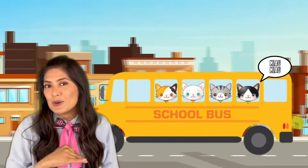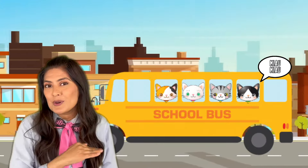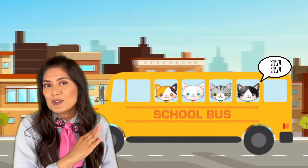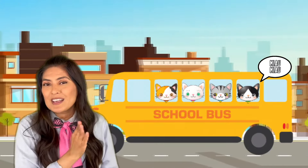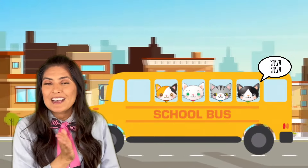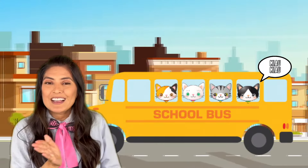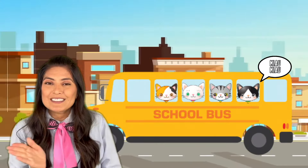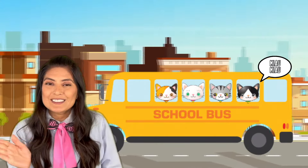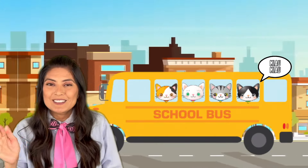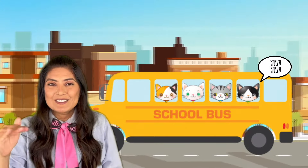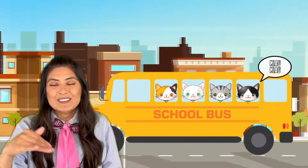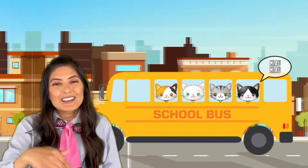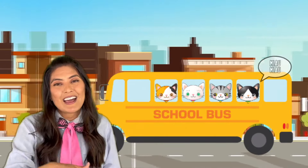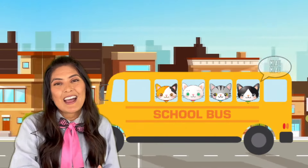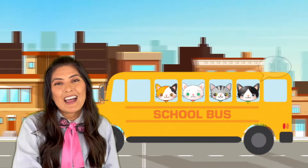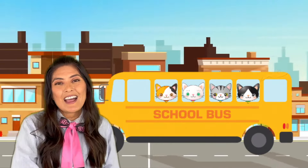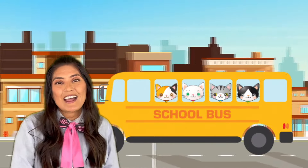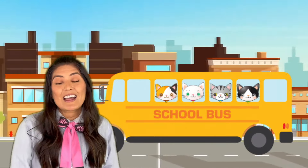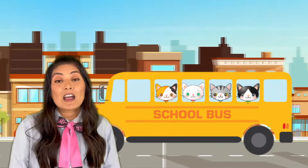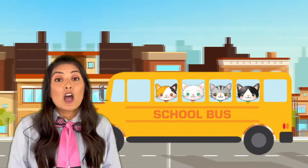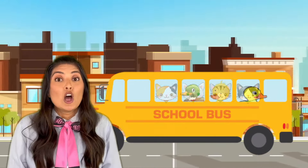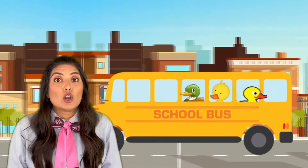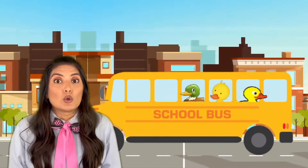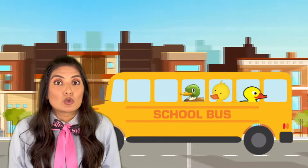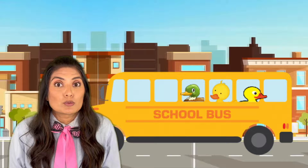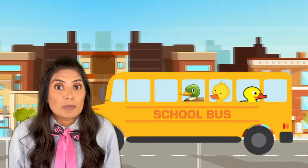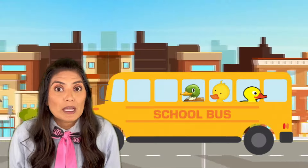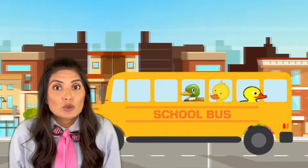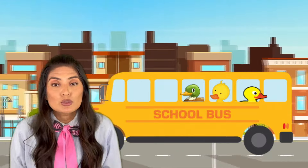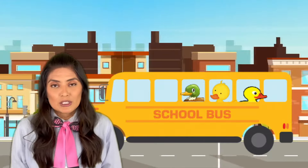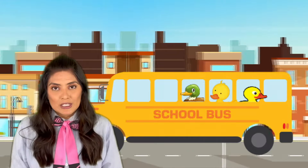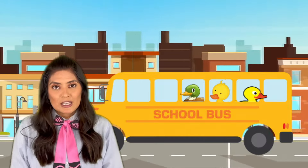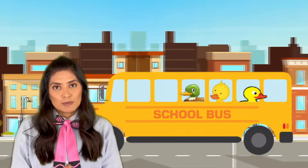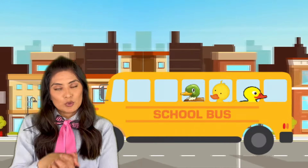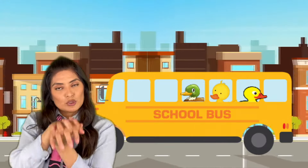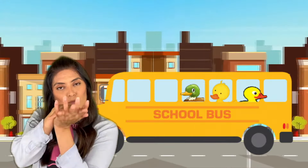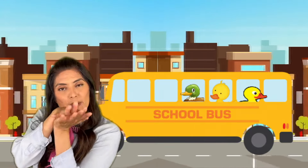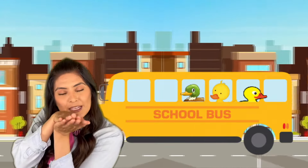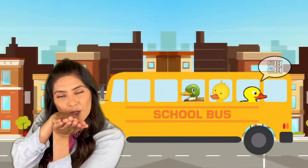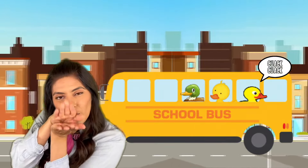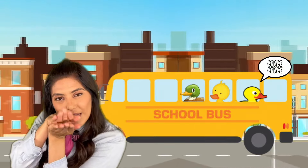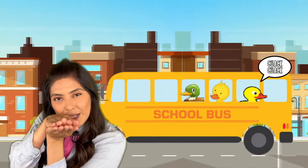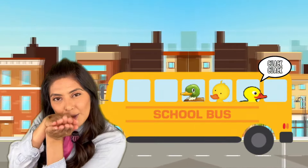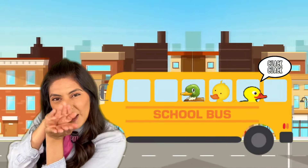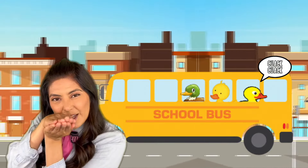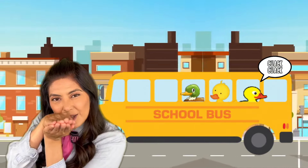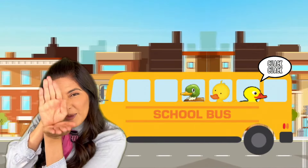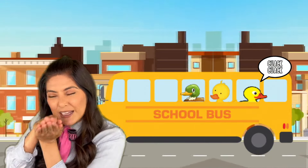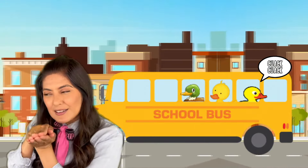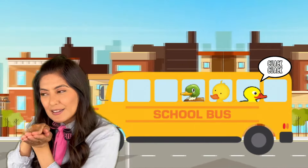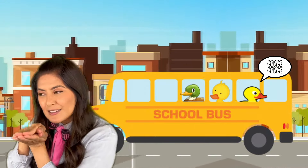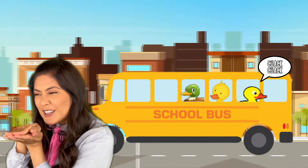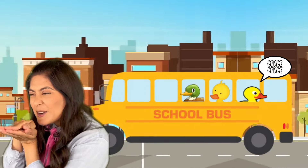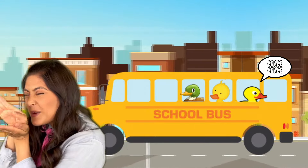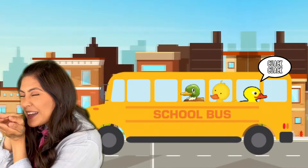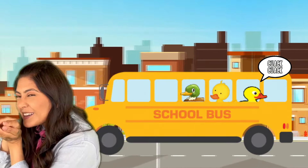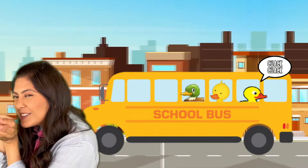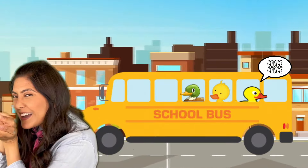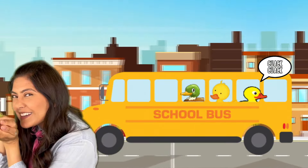toda la ciudad. Los patos en el bus van cuac, cuac, cuac, cuac, cuac,